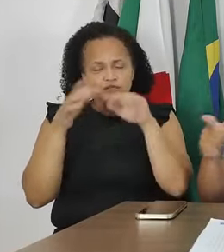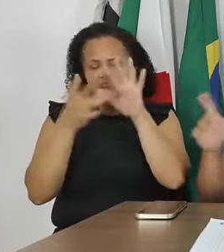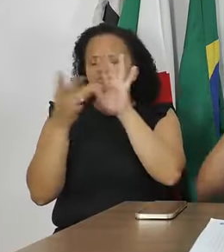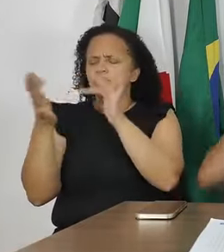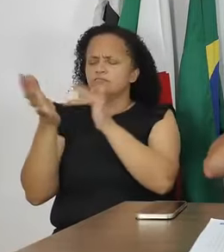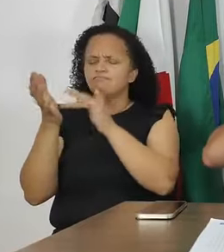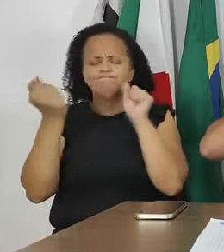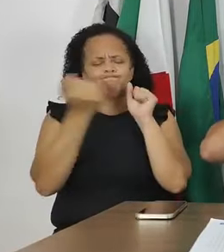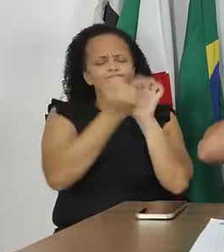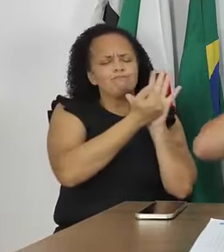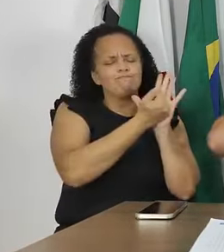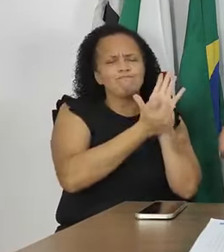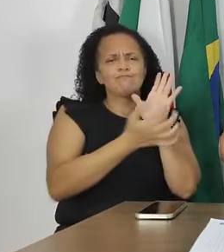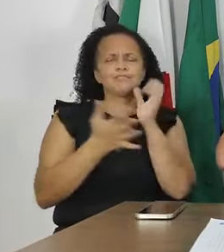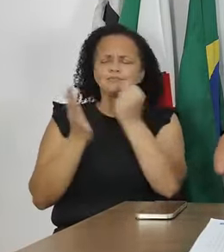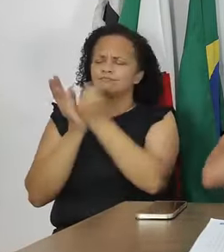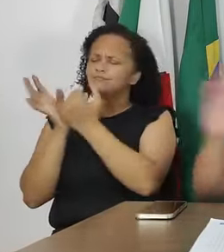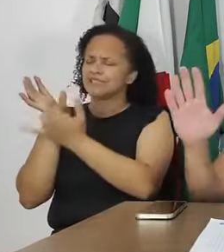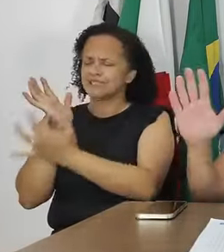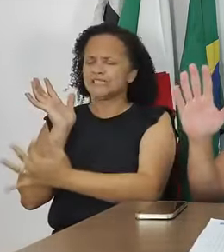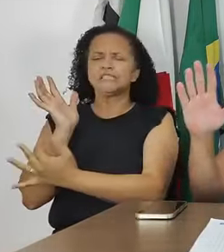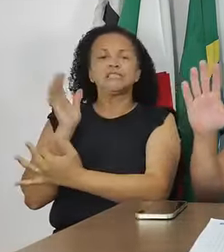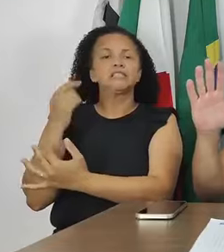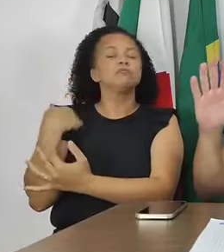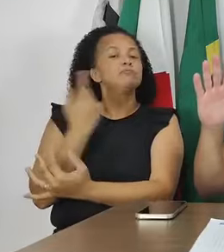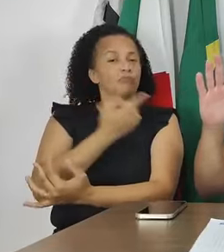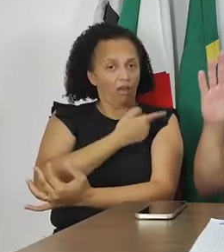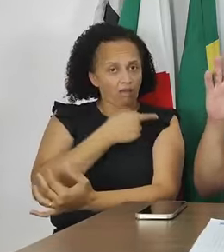Jesus conquistou uma salvação completa,